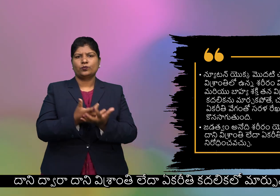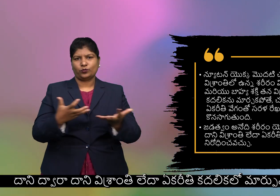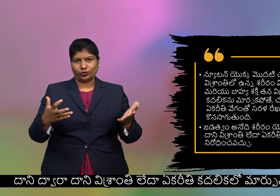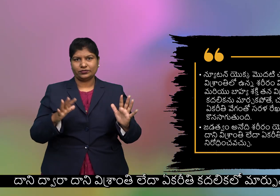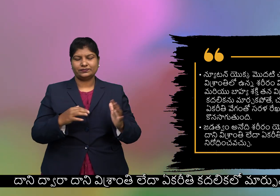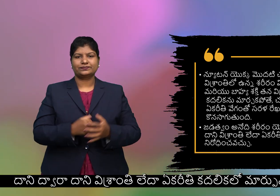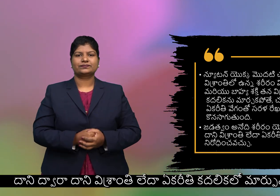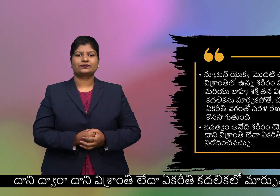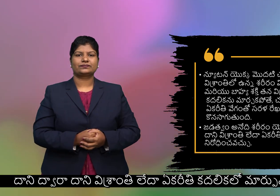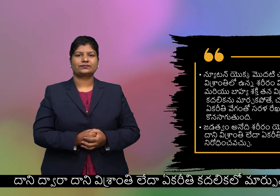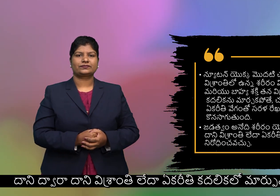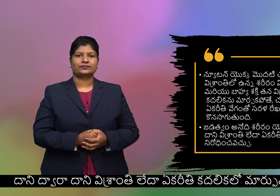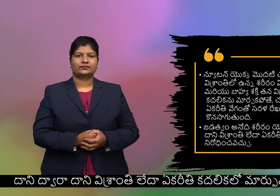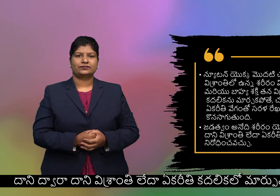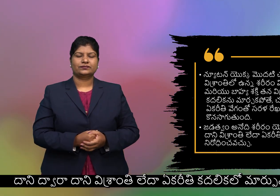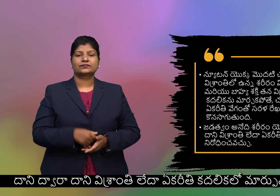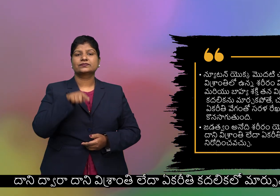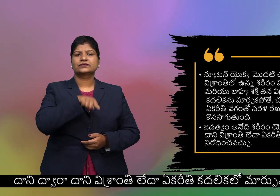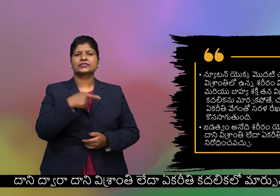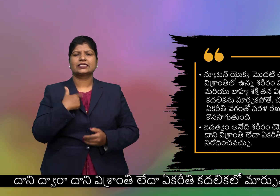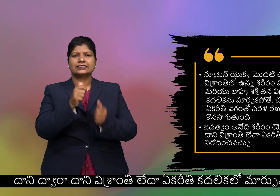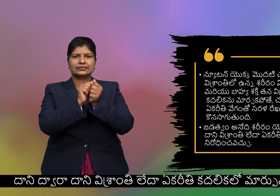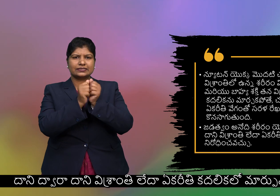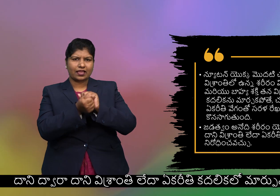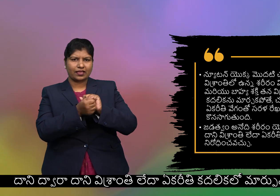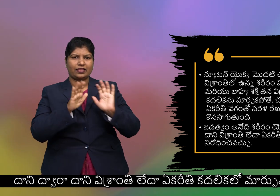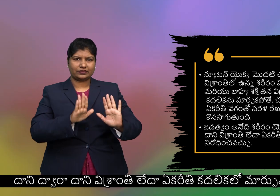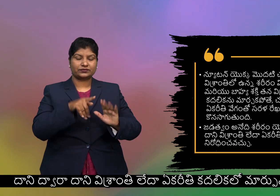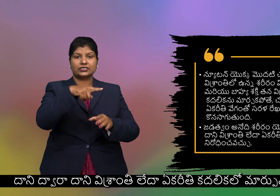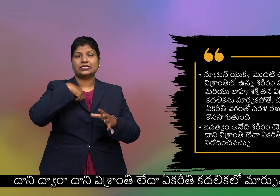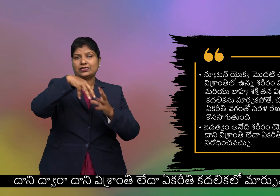ద్వారా దాని విశ్రాంతి లేదా ఏకరీతి కదలికలో మార్పుని నిరోధించవచ్చు.